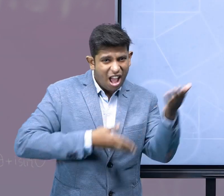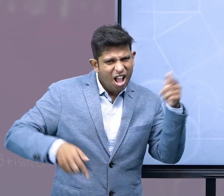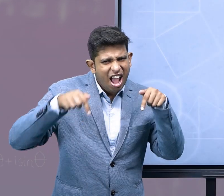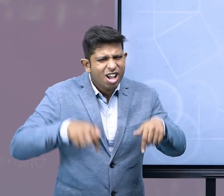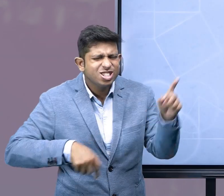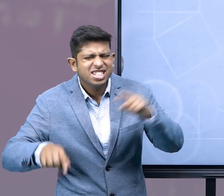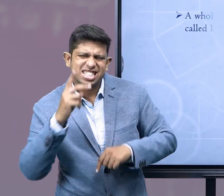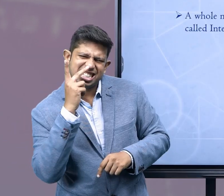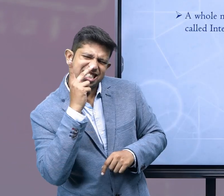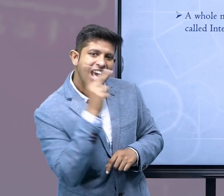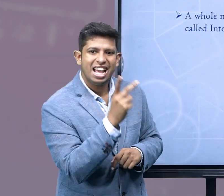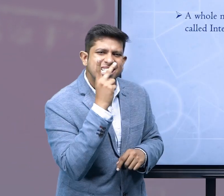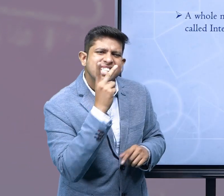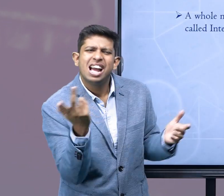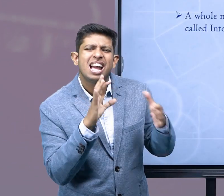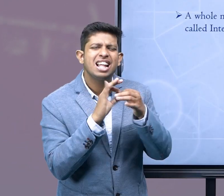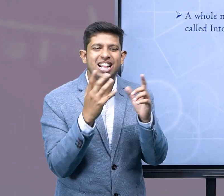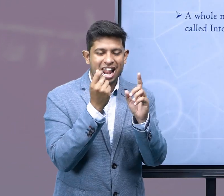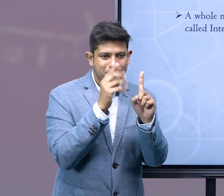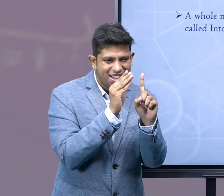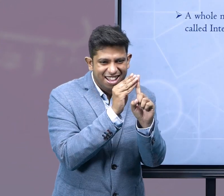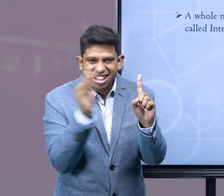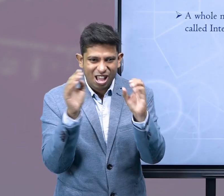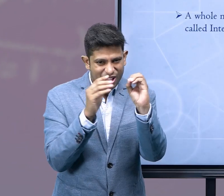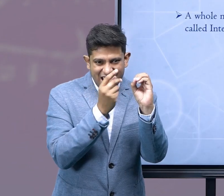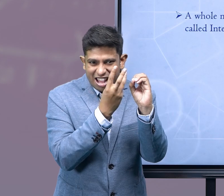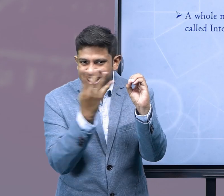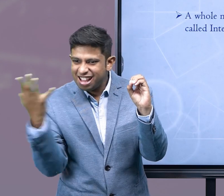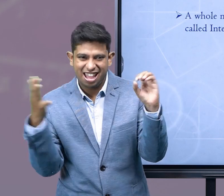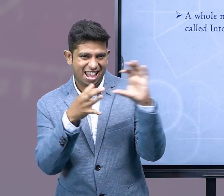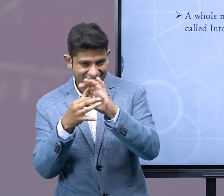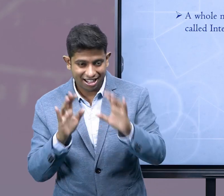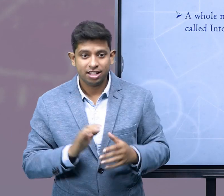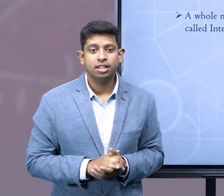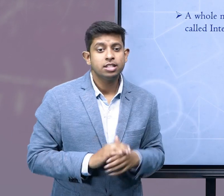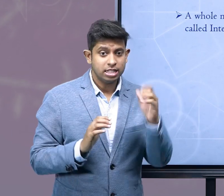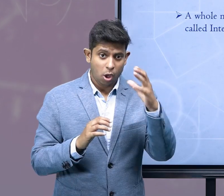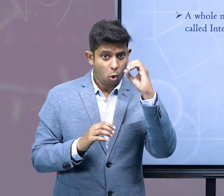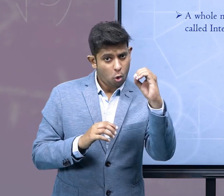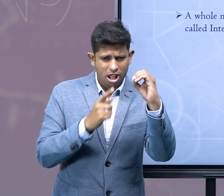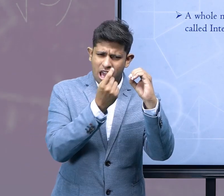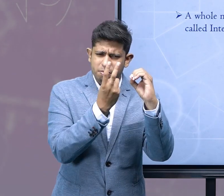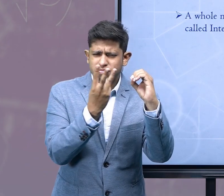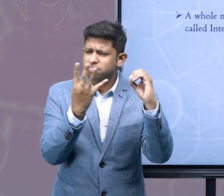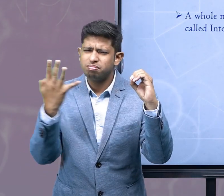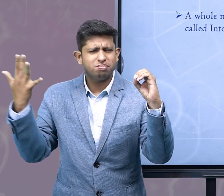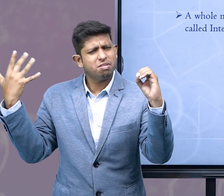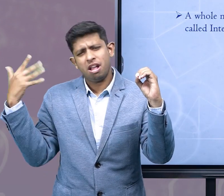बच्चों, आइए अब समझते हैं कि पूर्णांक क्या होता है। बच्चों, आइए अब समझते हैं शून्य से